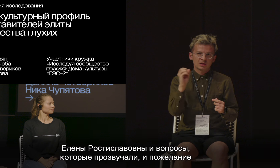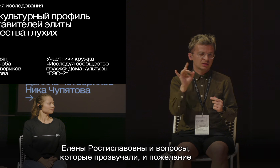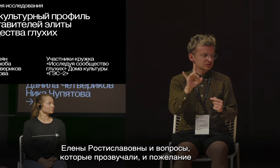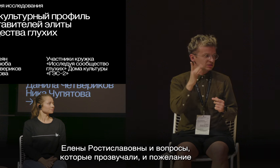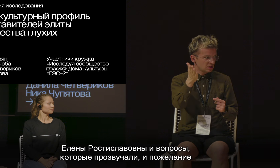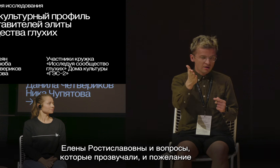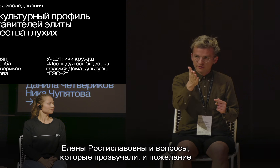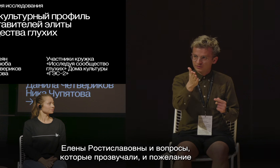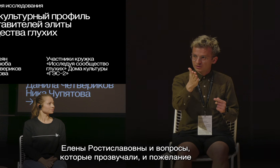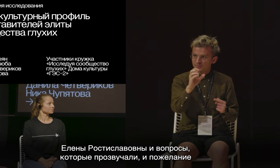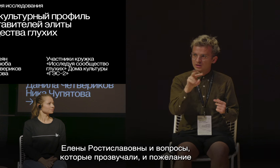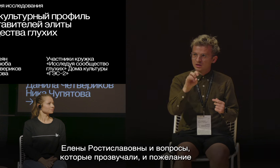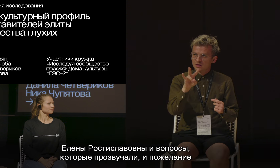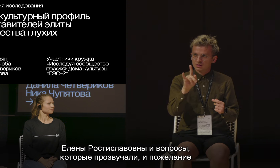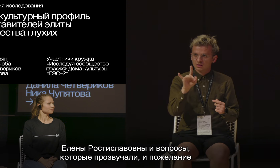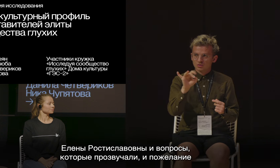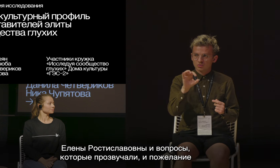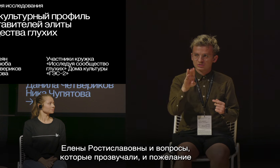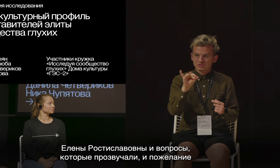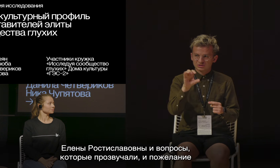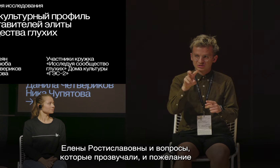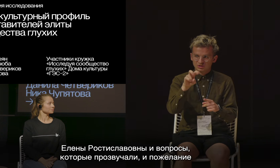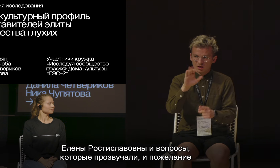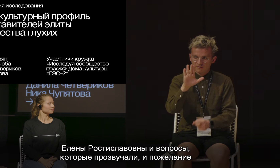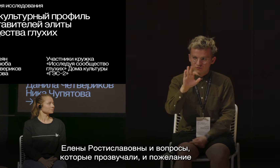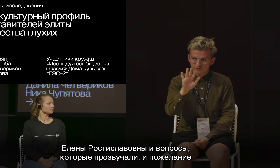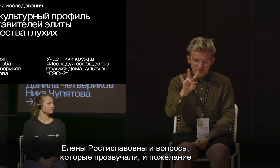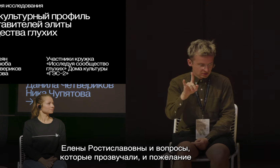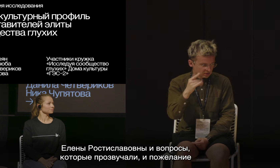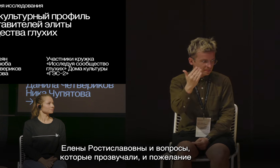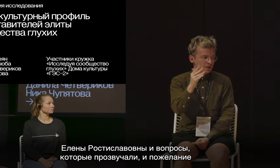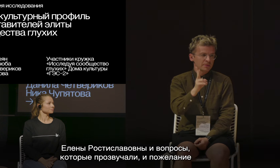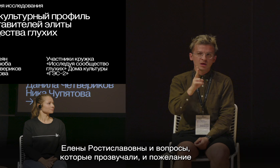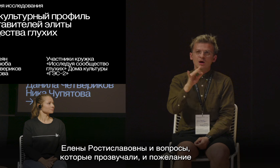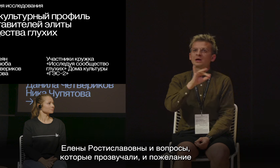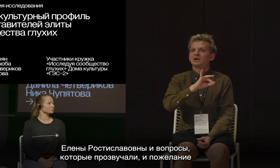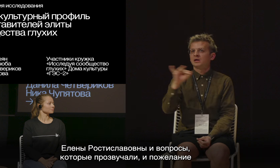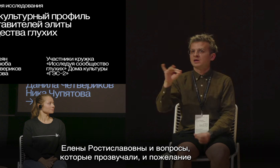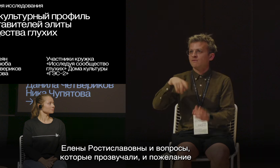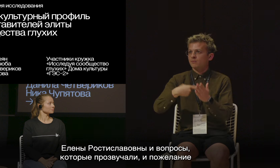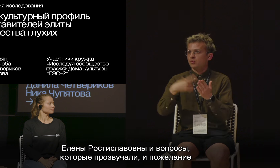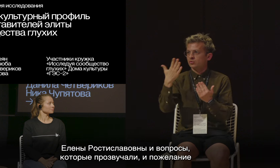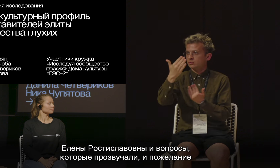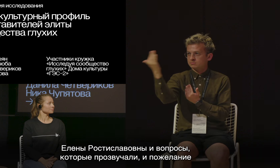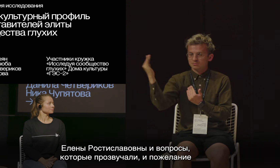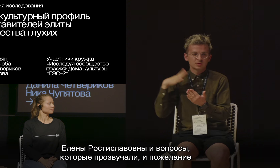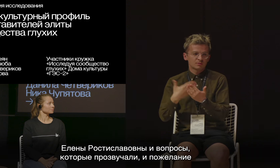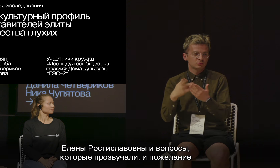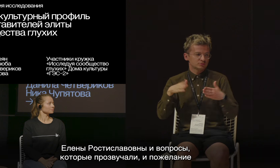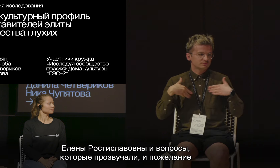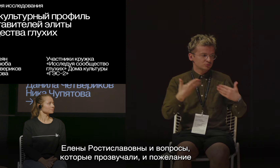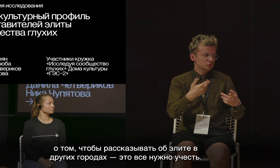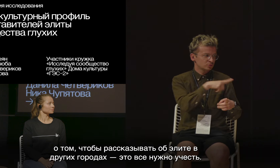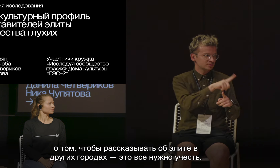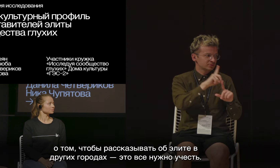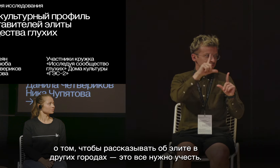что комментарии Елены Ростиславовны и вопросы, которые прозвучали,